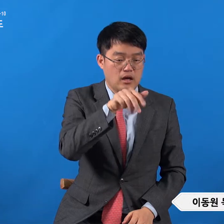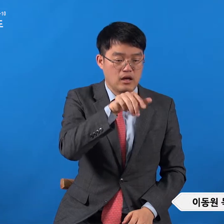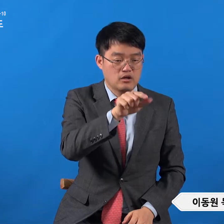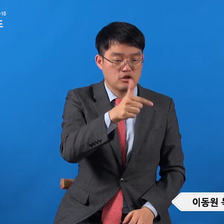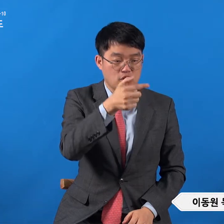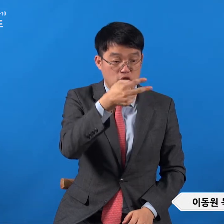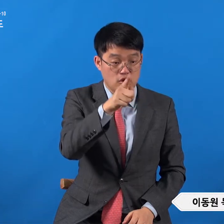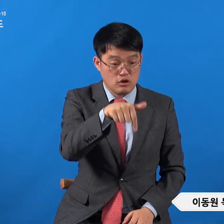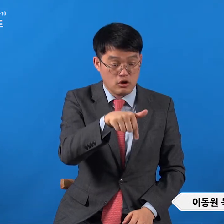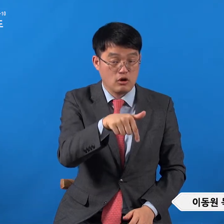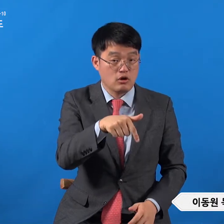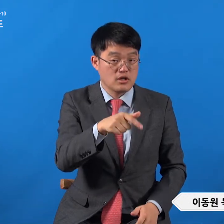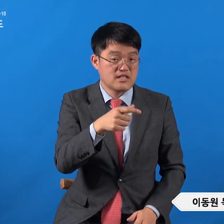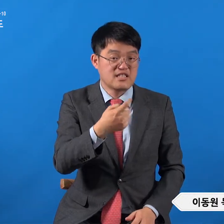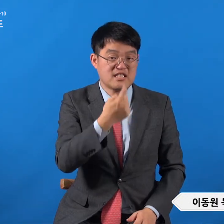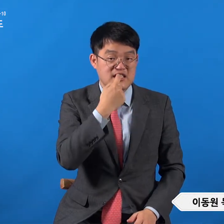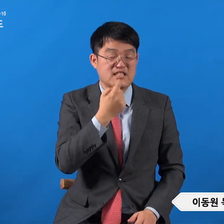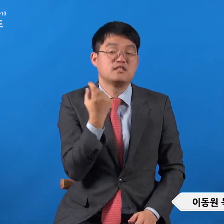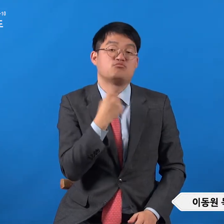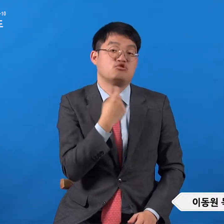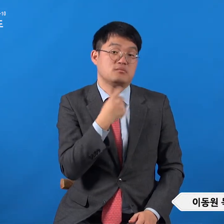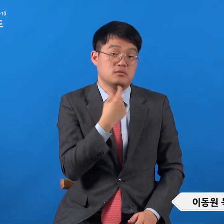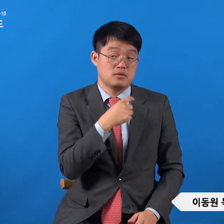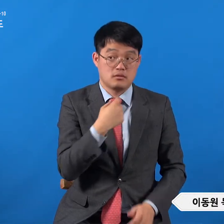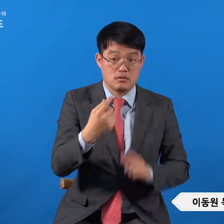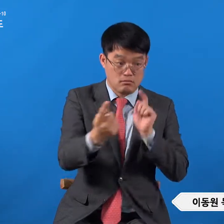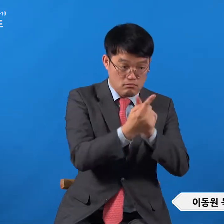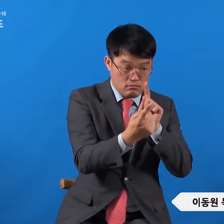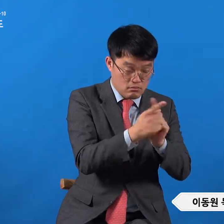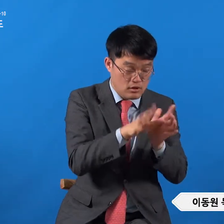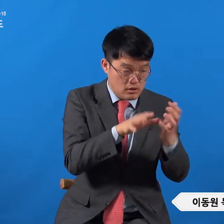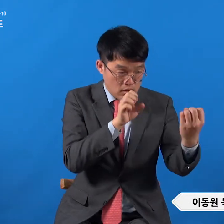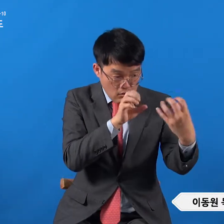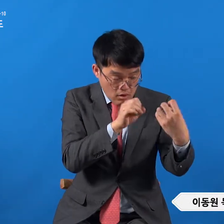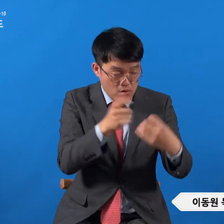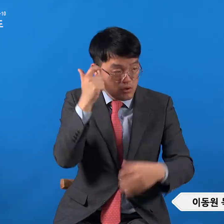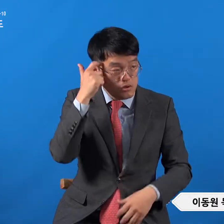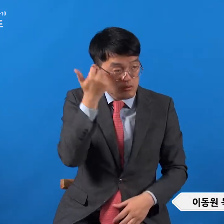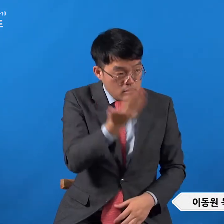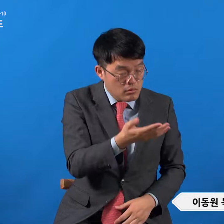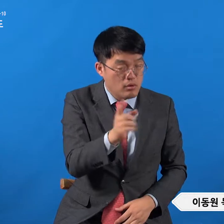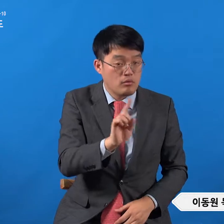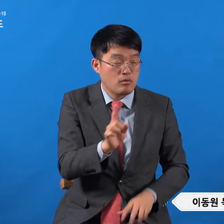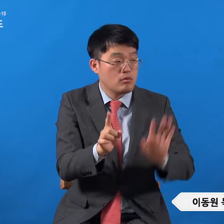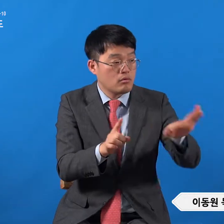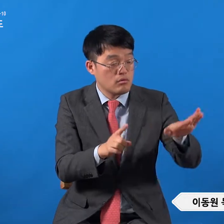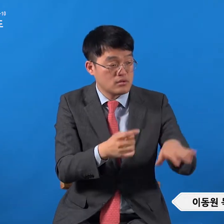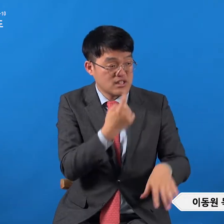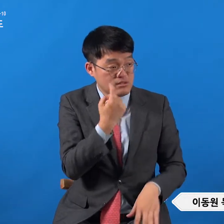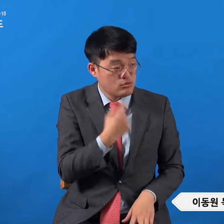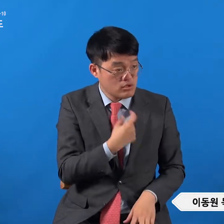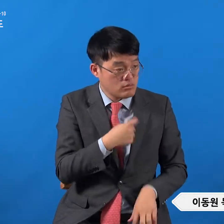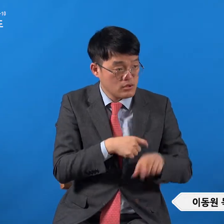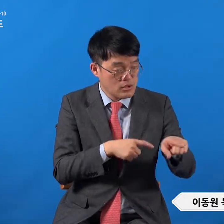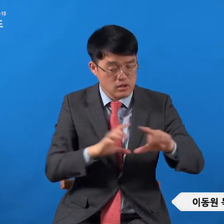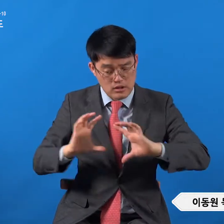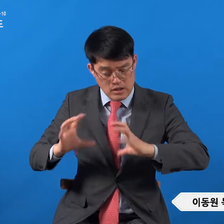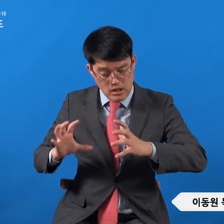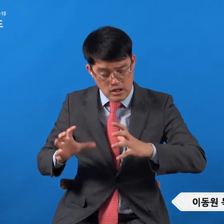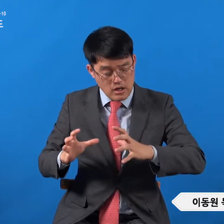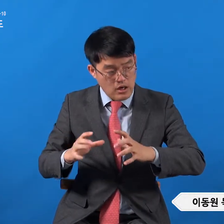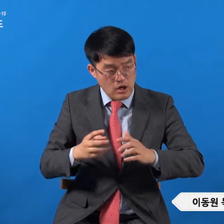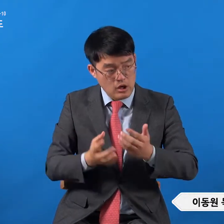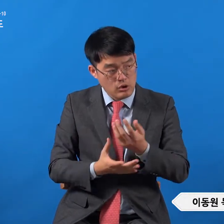그분을 제가 만날 때마다 여러 가지 대화를 하면서 드렸던 질문 중에 하나가, 신부님이 이 나라의 통일을